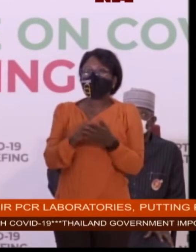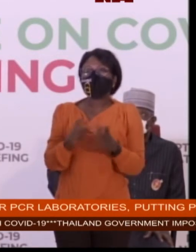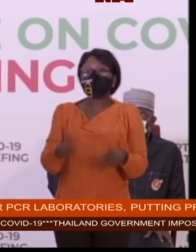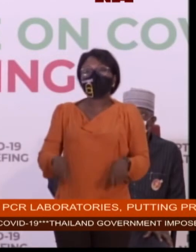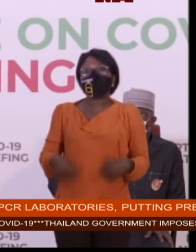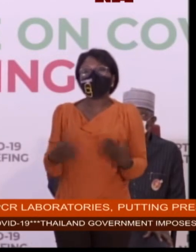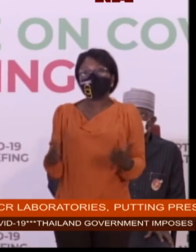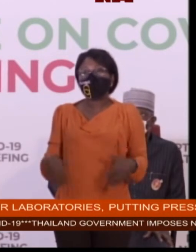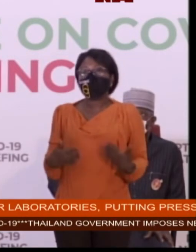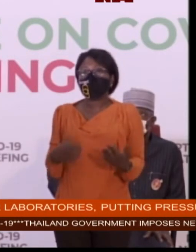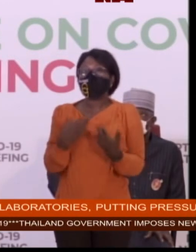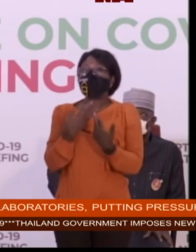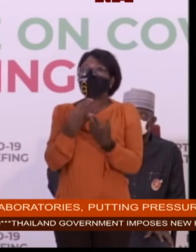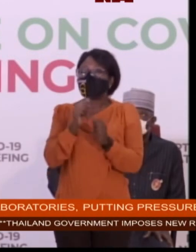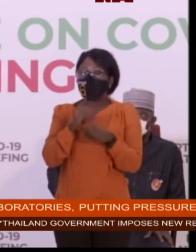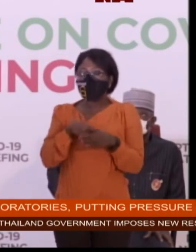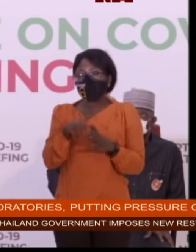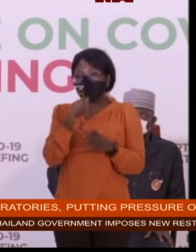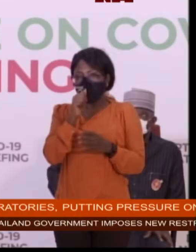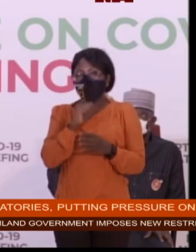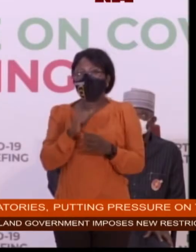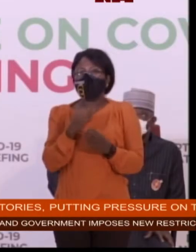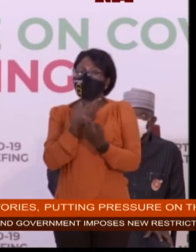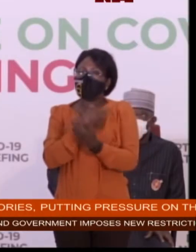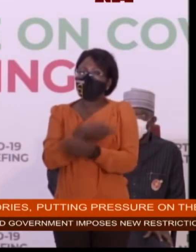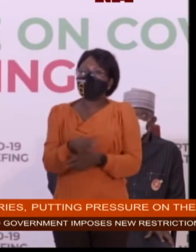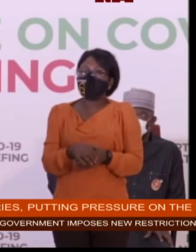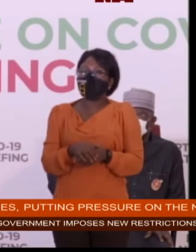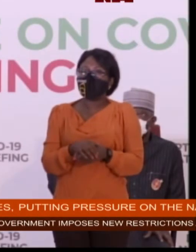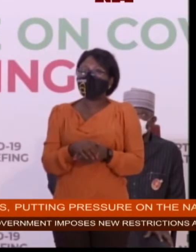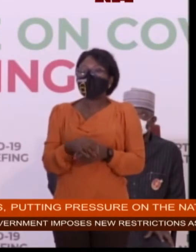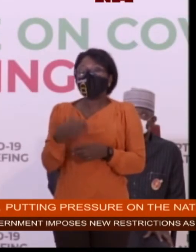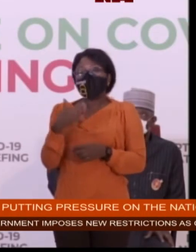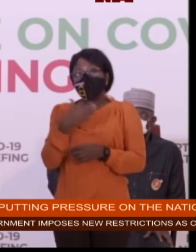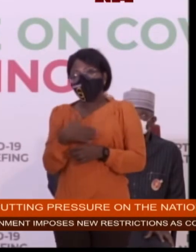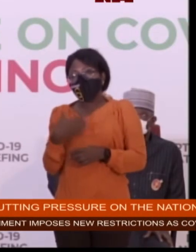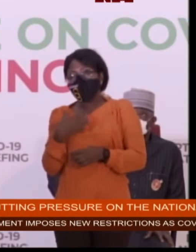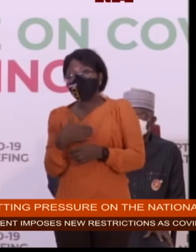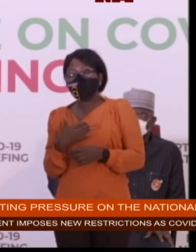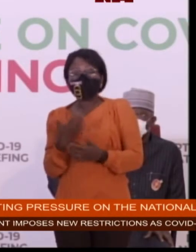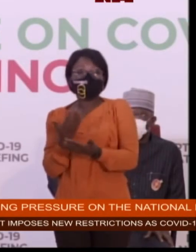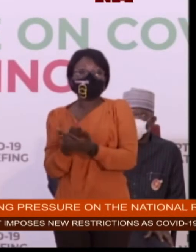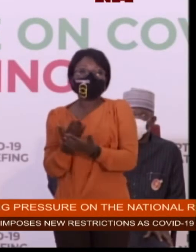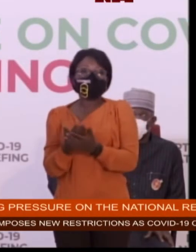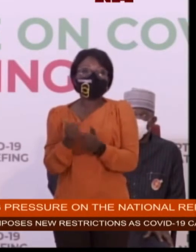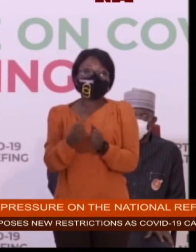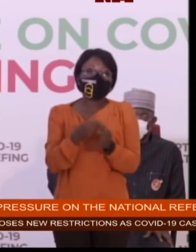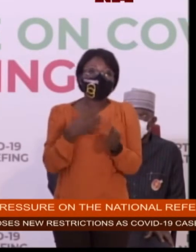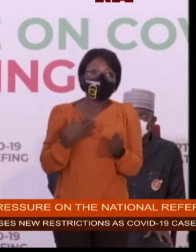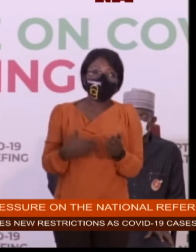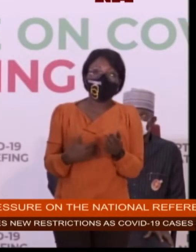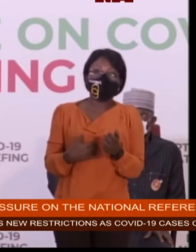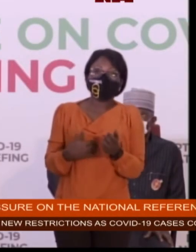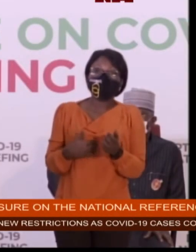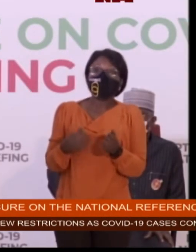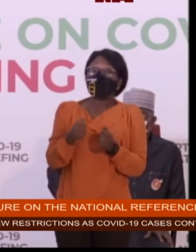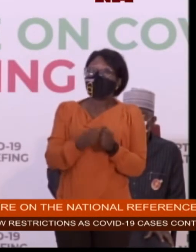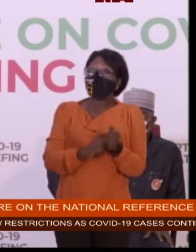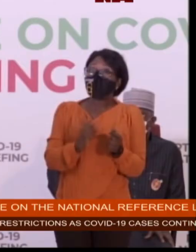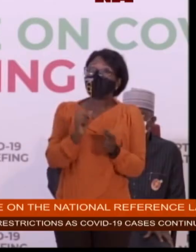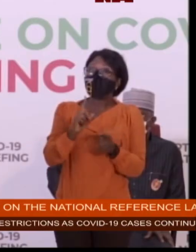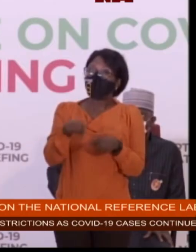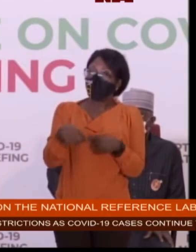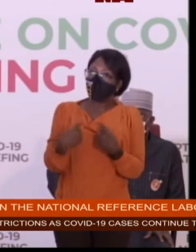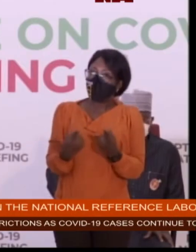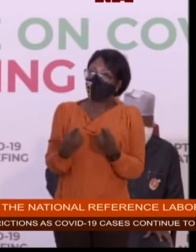wajen 3-4 ba kai 500 ba to wannan ya nuna cewa ta dawo kuma da gayya to mu